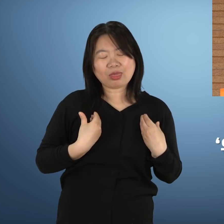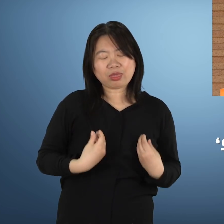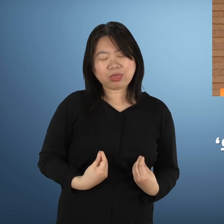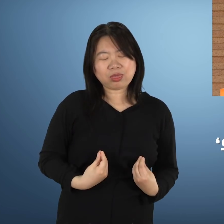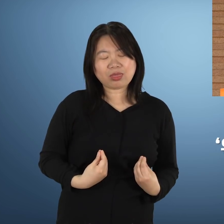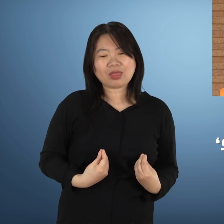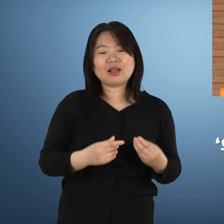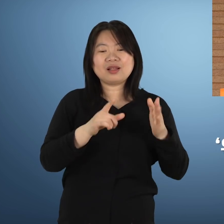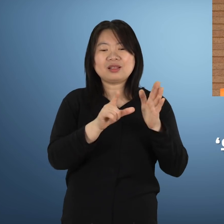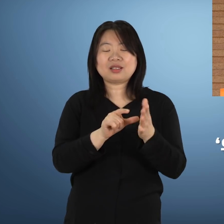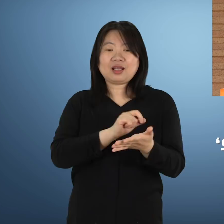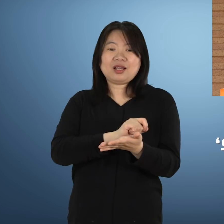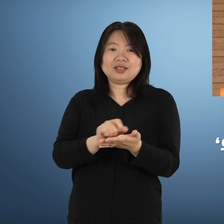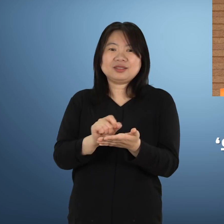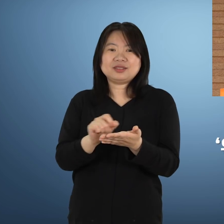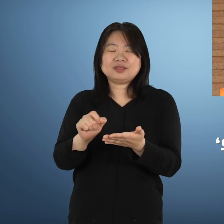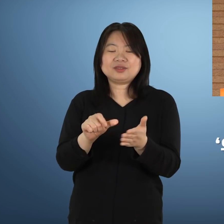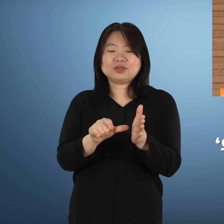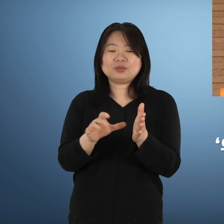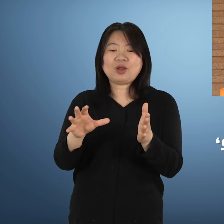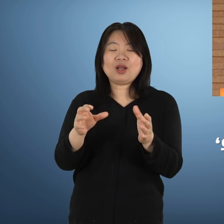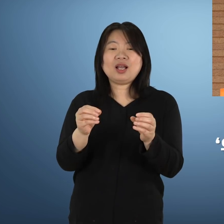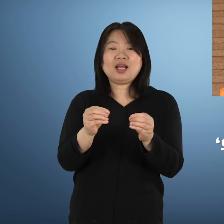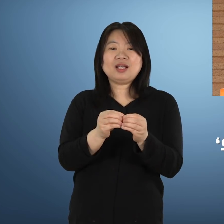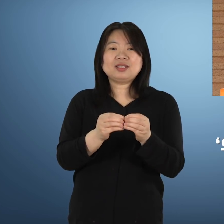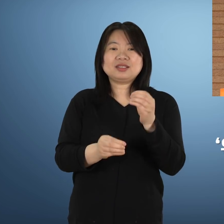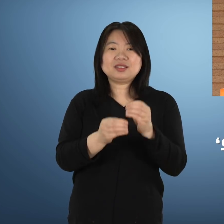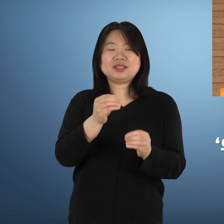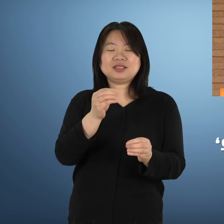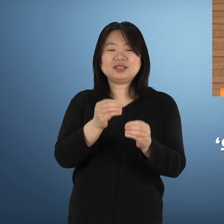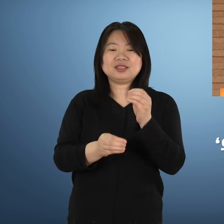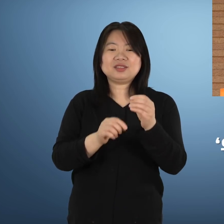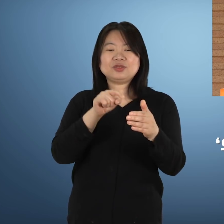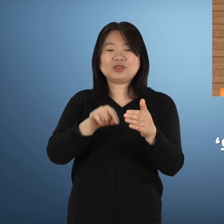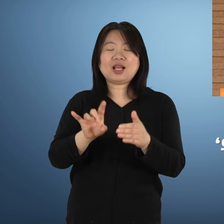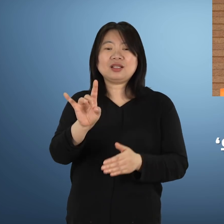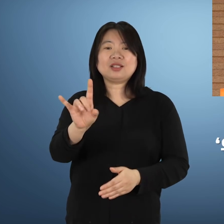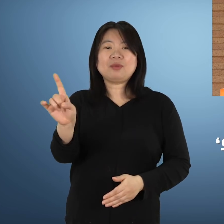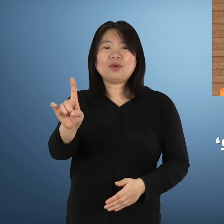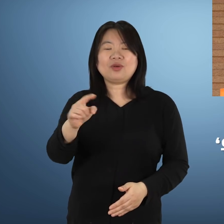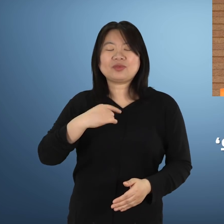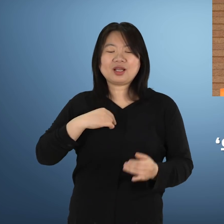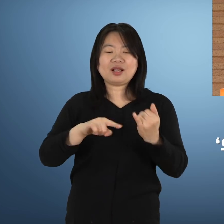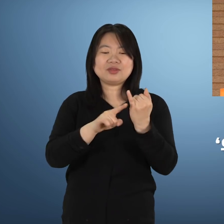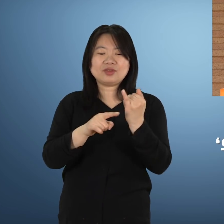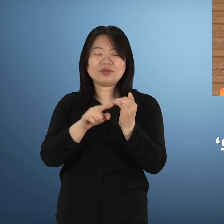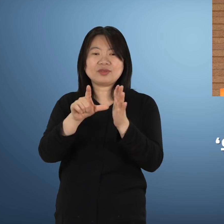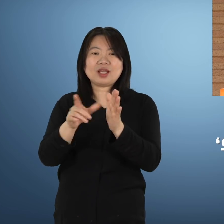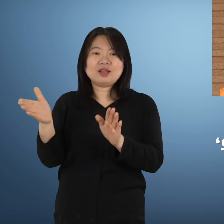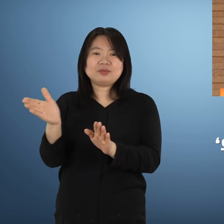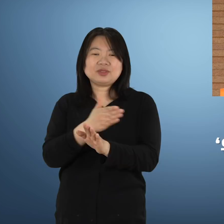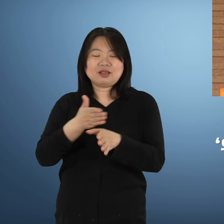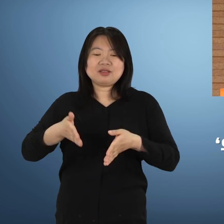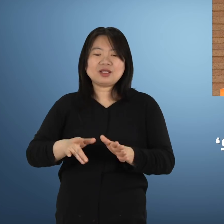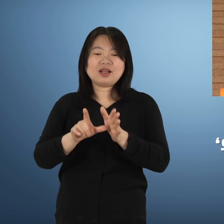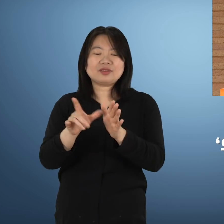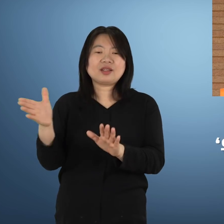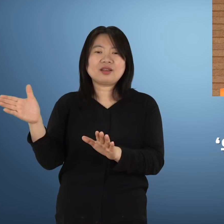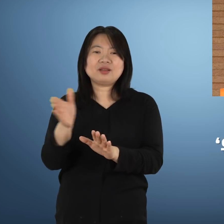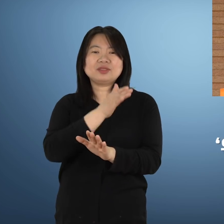그러면서 그가 쓴 유명한 시어 중에 하나가 내가 모태에서부터 태어날